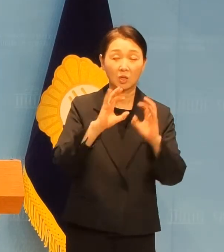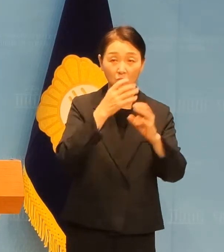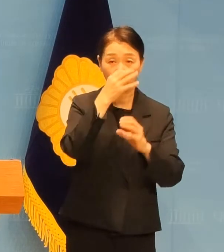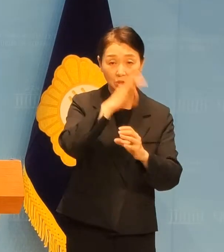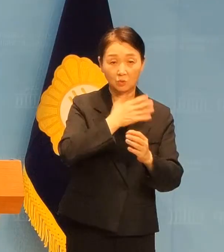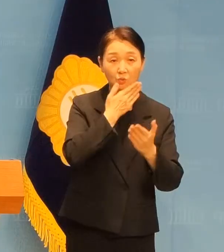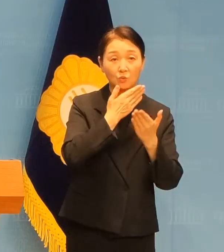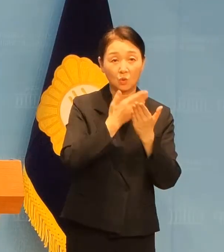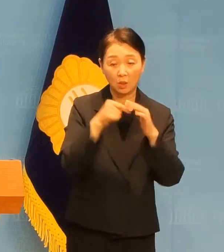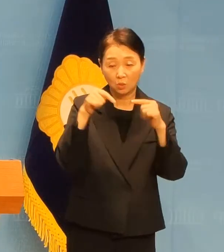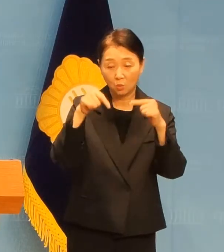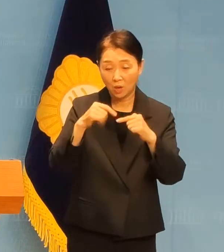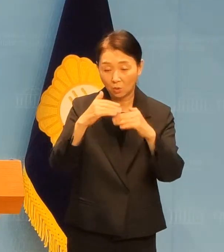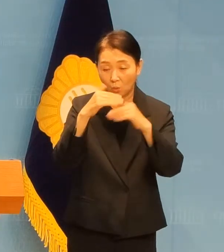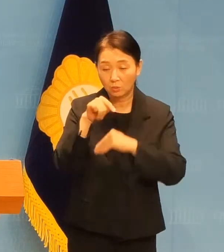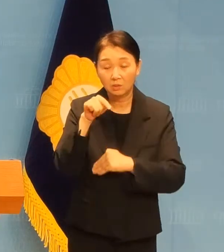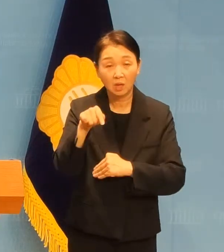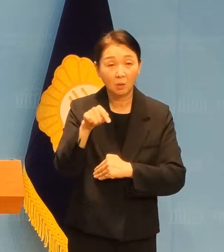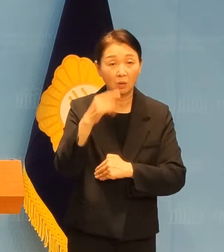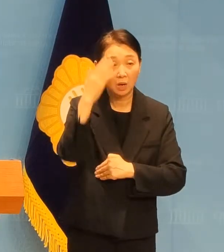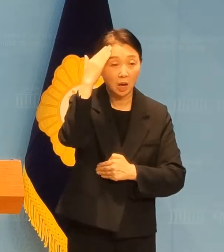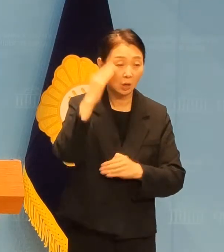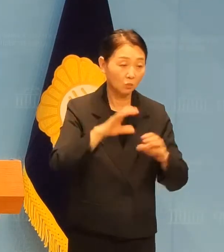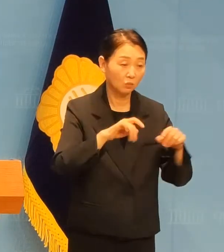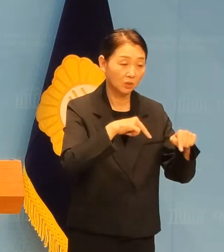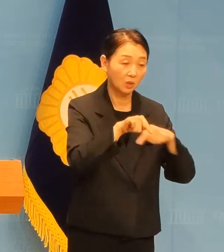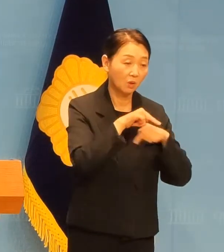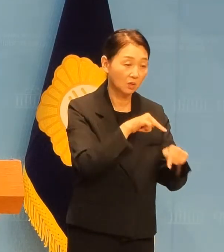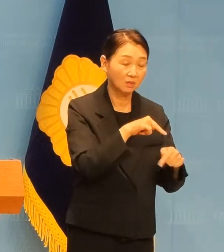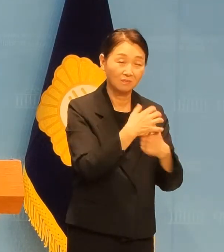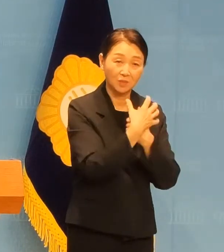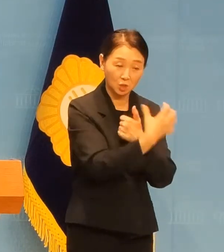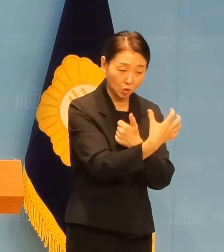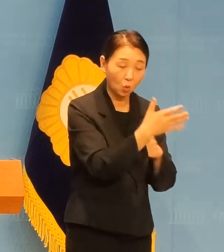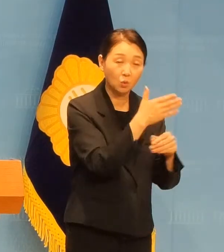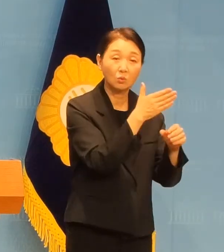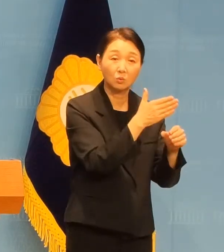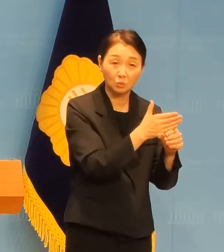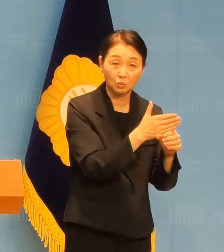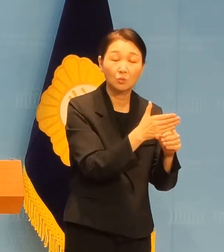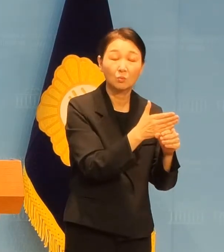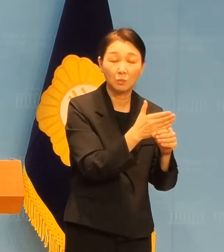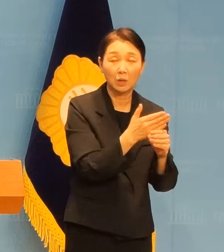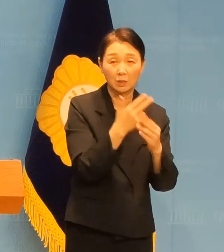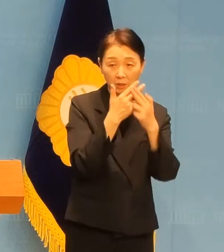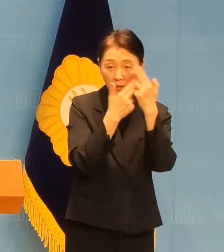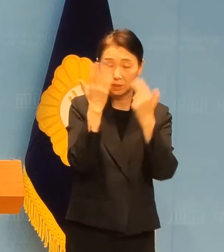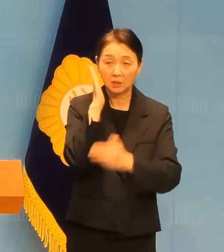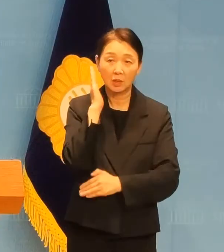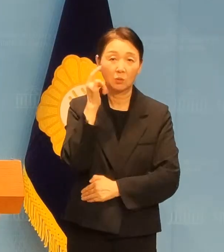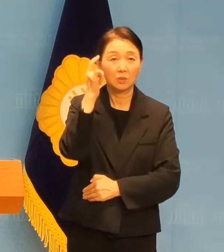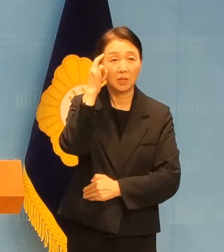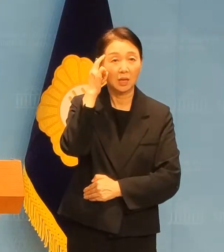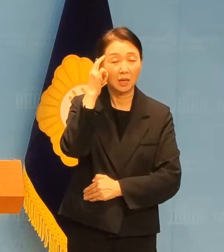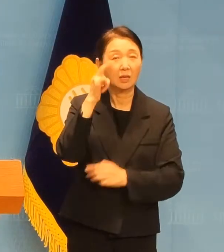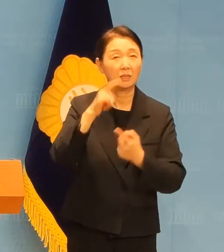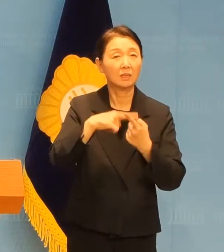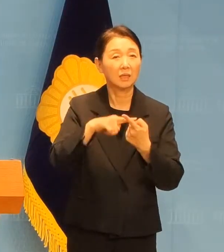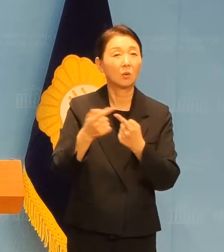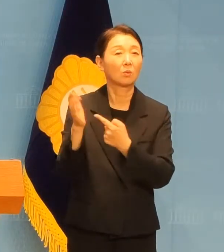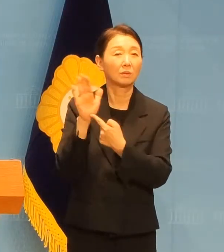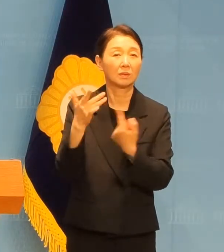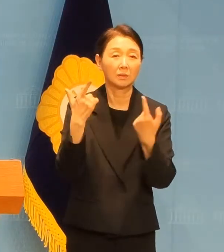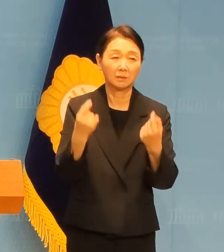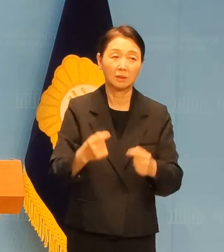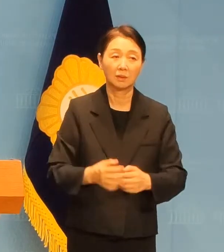달린 외교 현안을 국내 정치 도구로 삼고 있는 이 대통령의 인식이 고스란히 드러나는